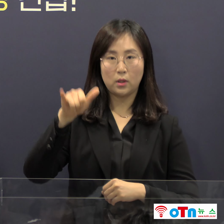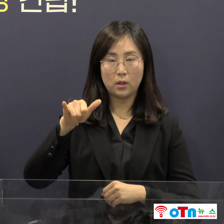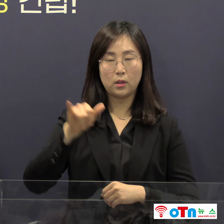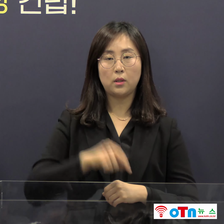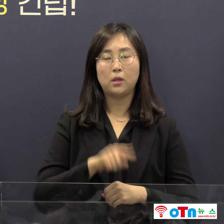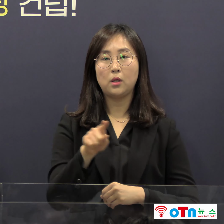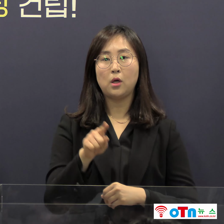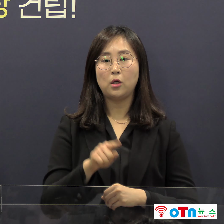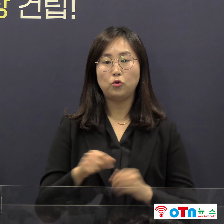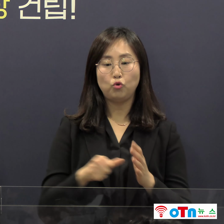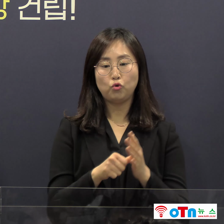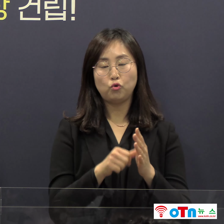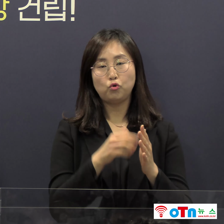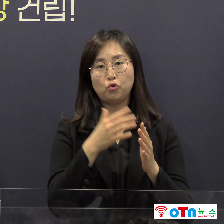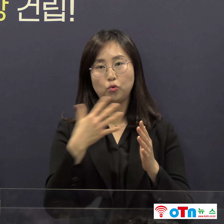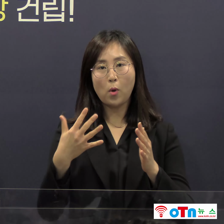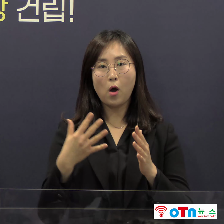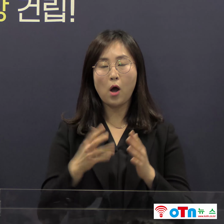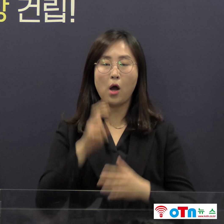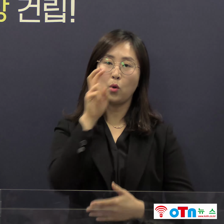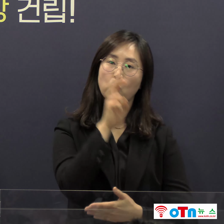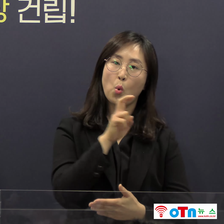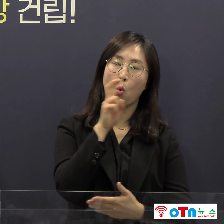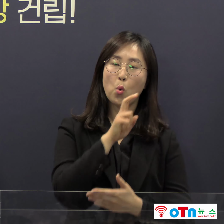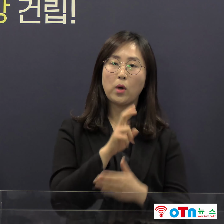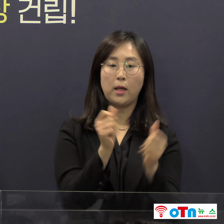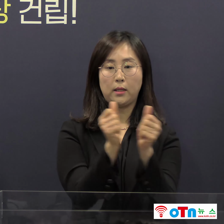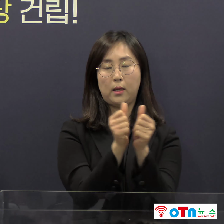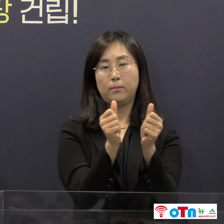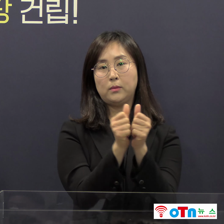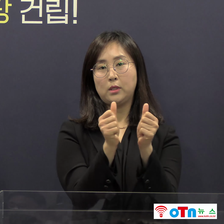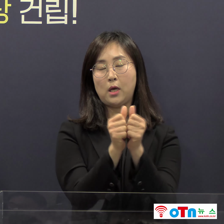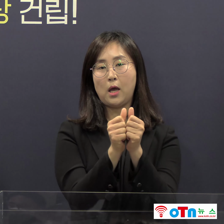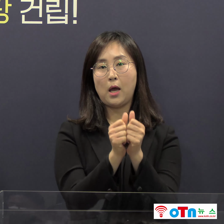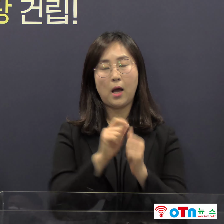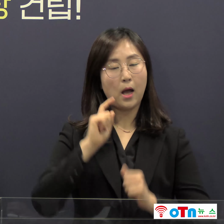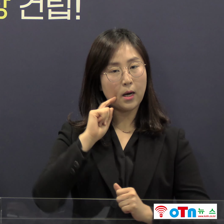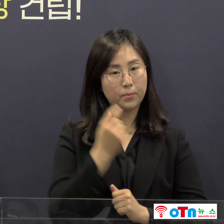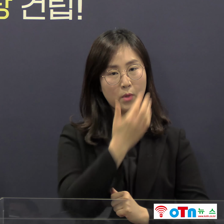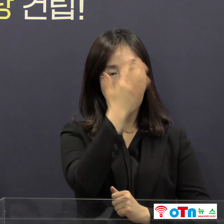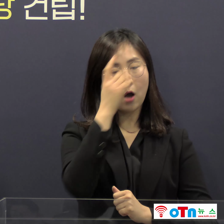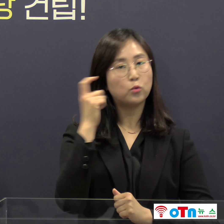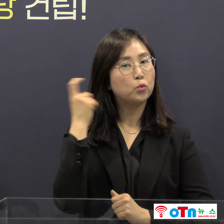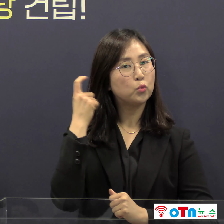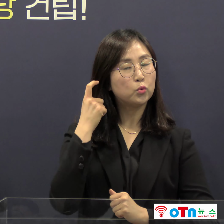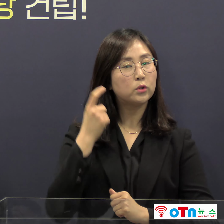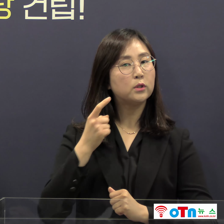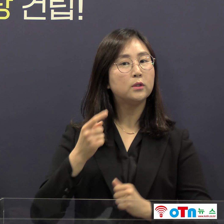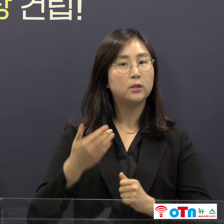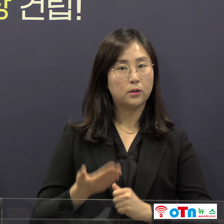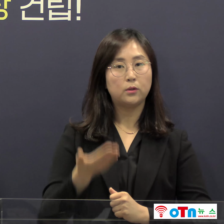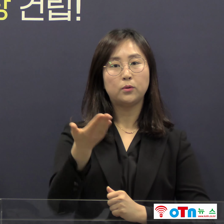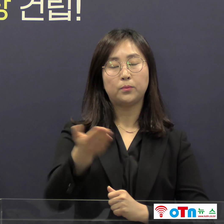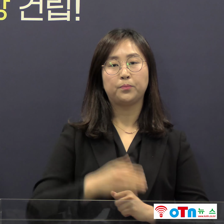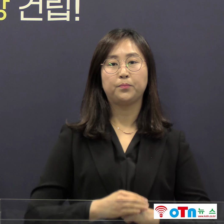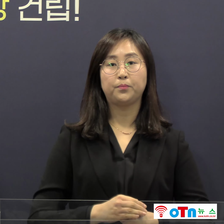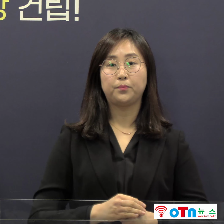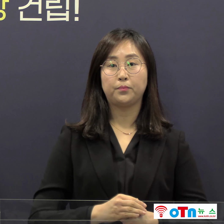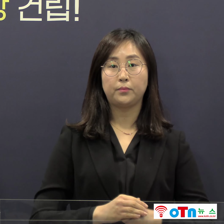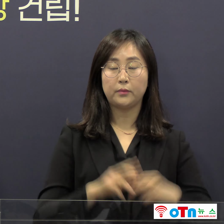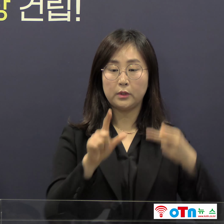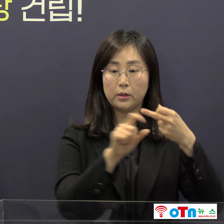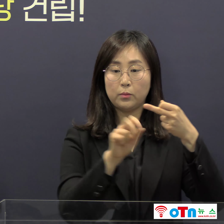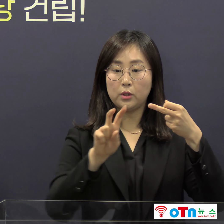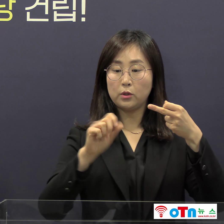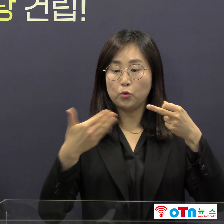남자의 아리아라는 주제로 아름다운 하모니를 선보일 예정입니다. 12월 19일에는 세계적인 소프라노